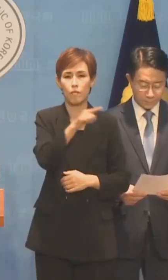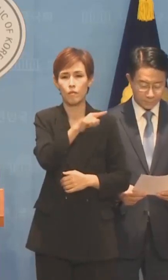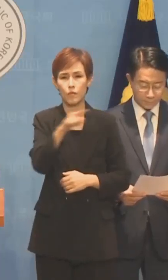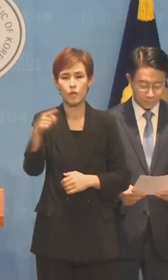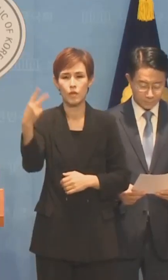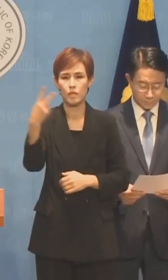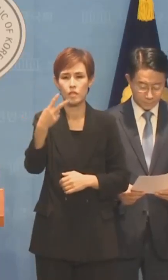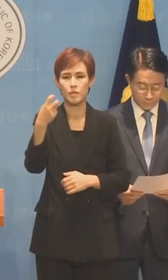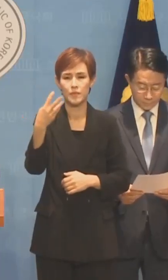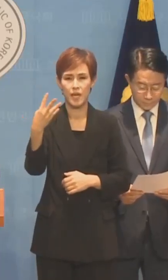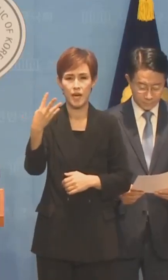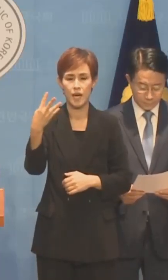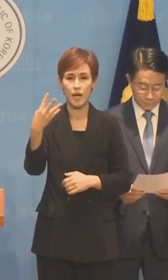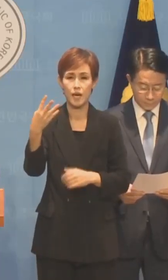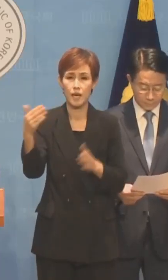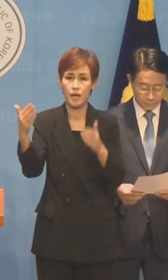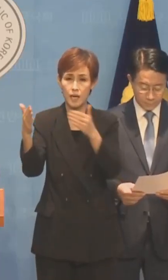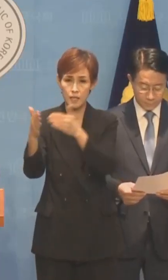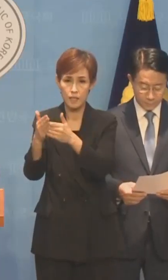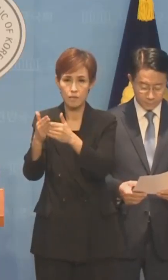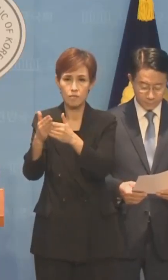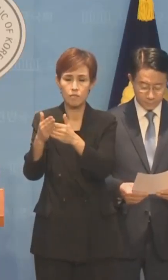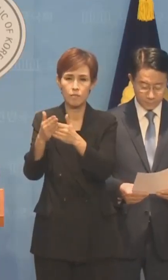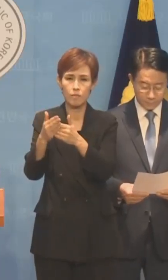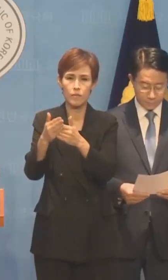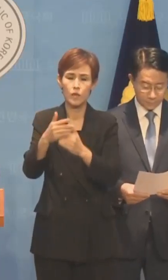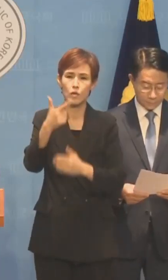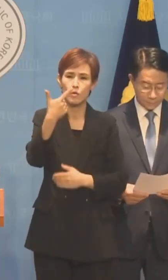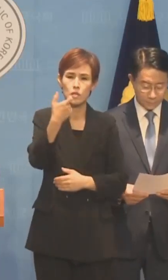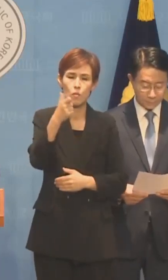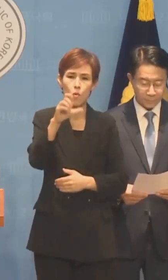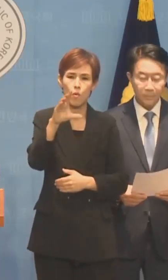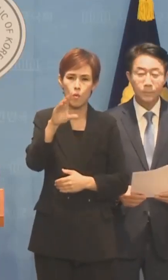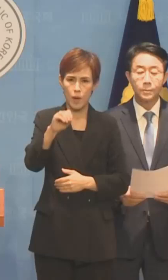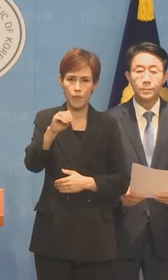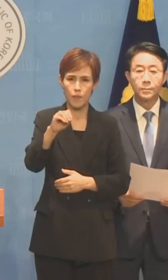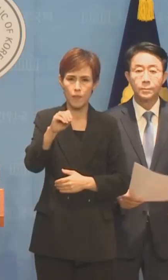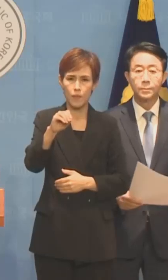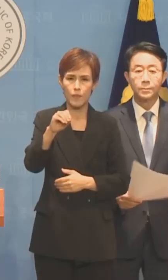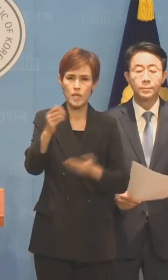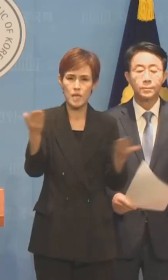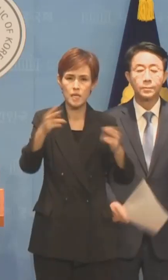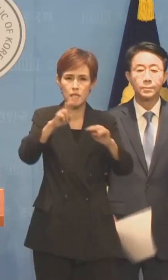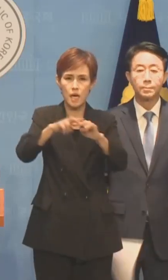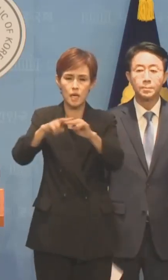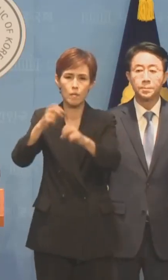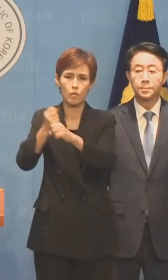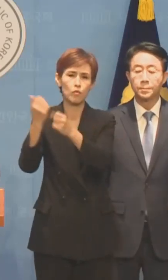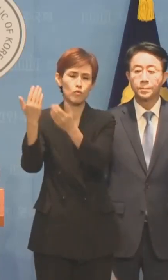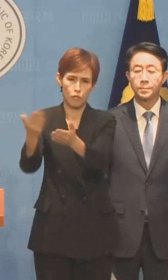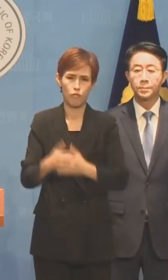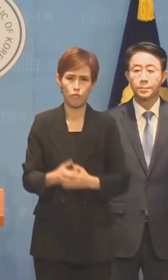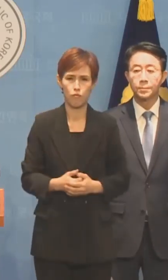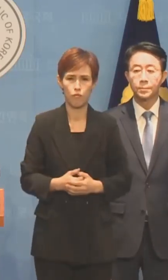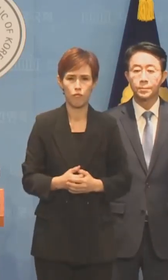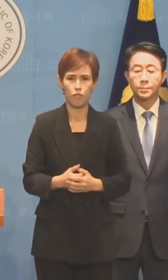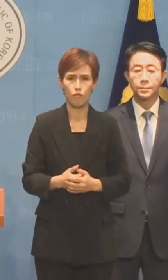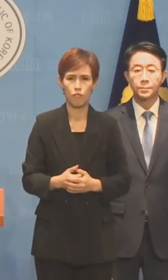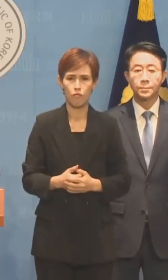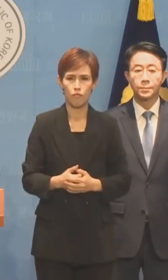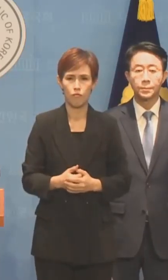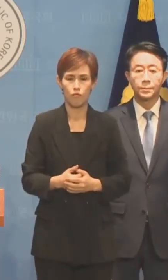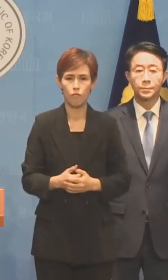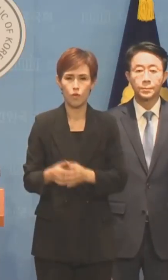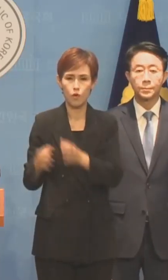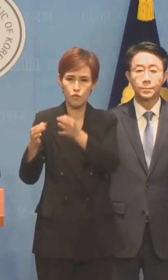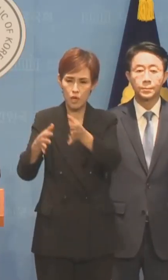2023년부터 2024년 상반기까지 약 65만 개의 현지 일자리를 창출하며 국가별